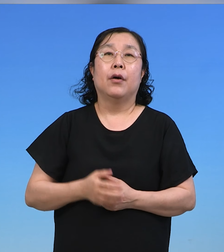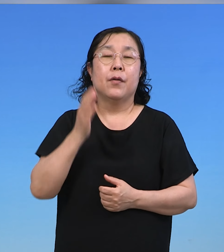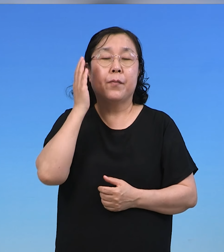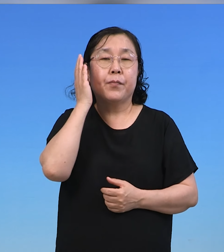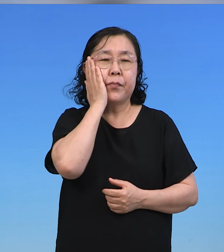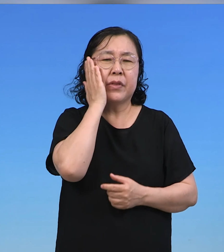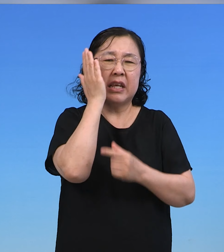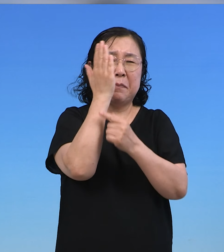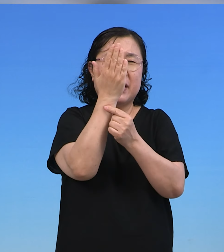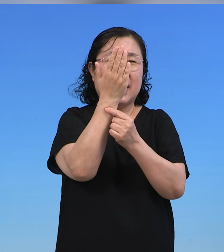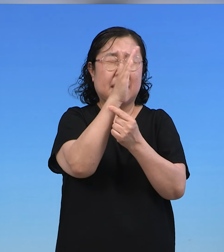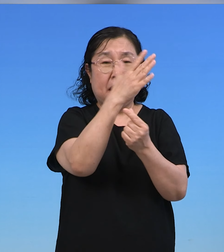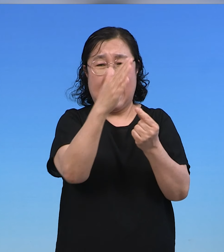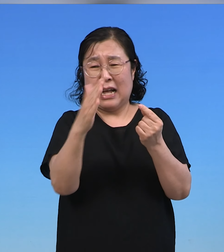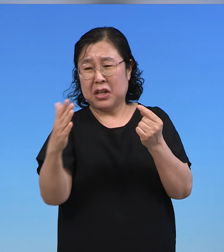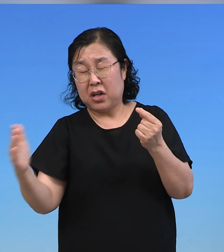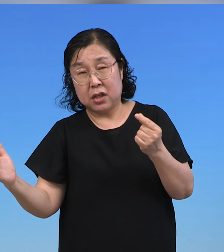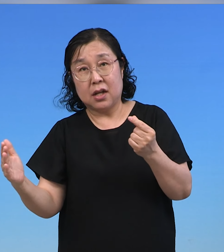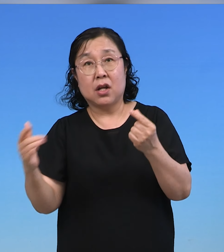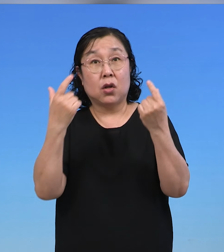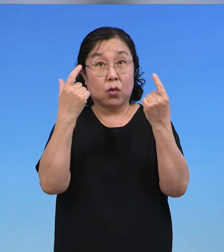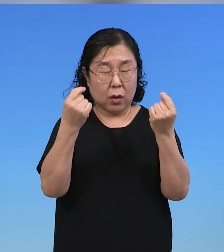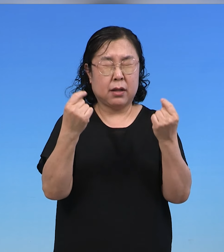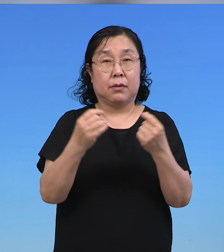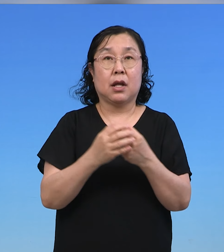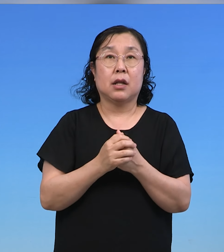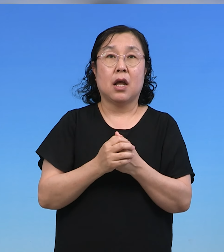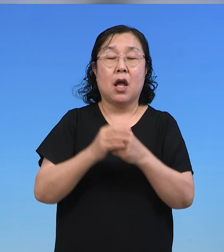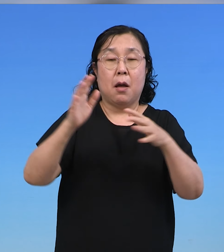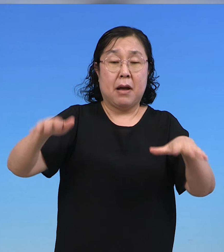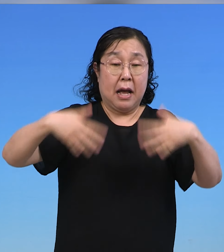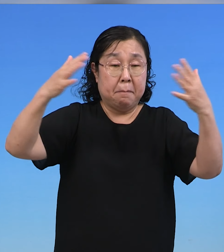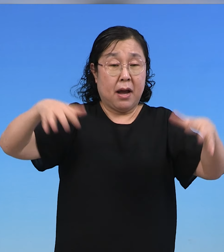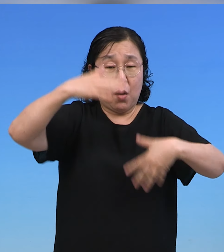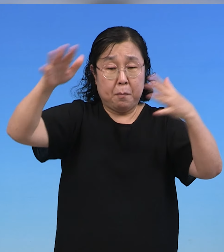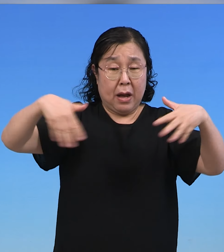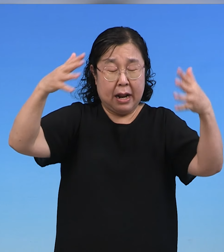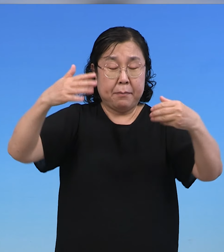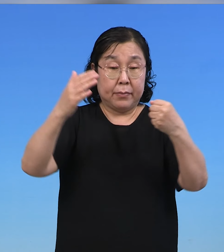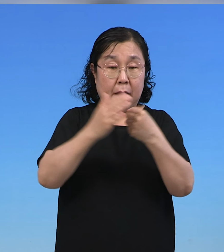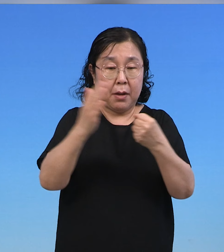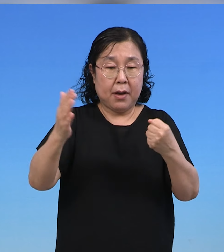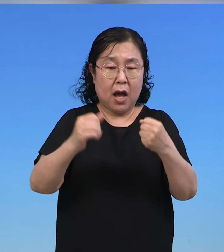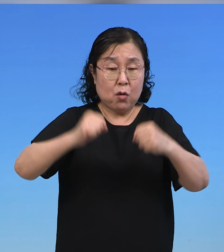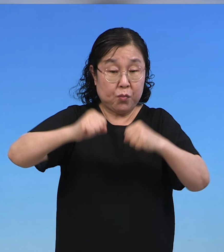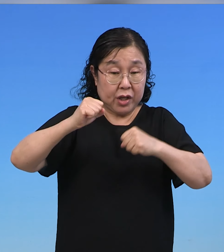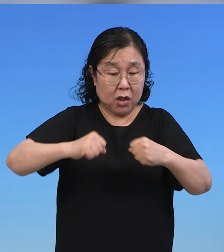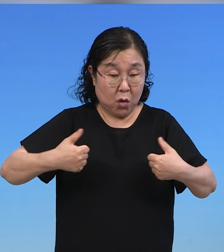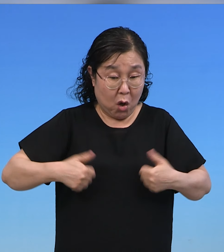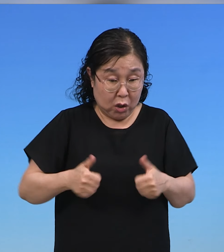잎사귀 많이 볼 수 있잖아요. 막 바람에 따라 막 열심히 움직이는데